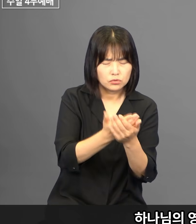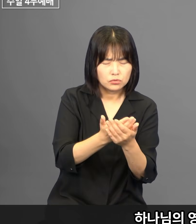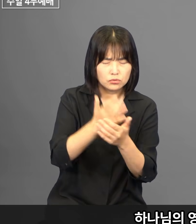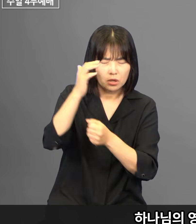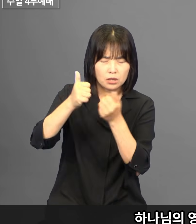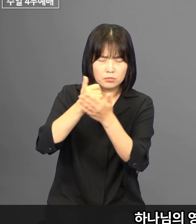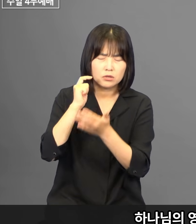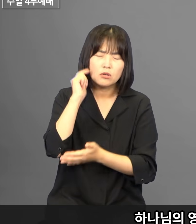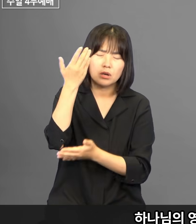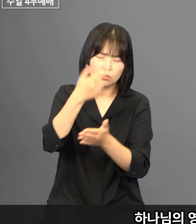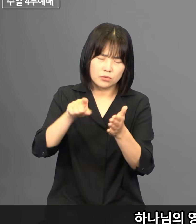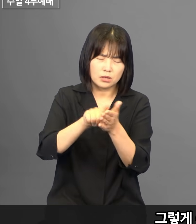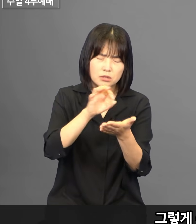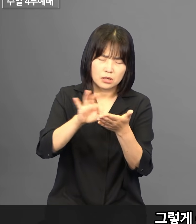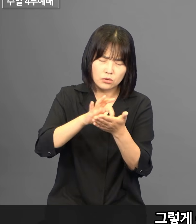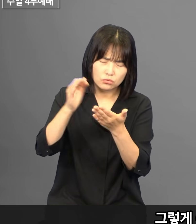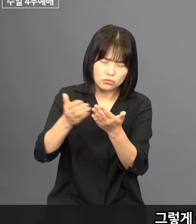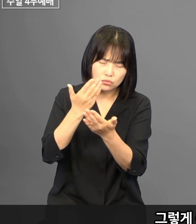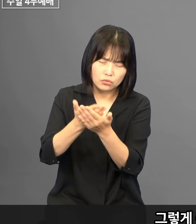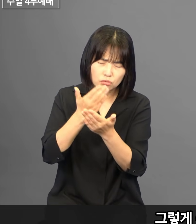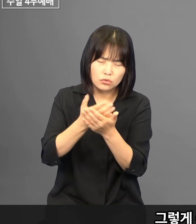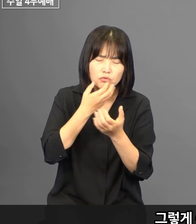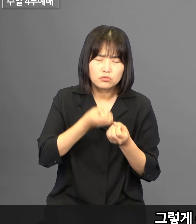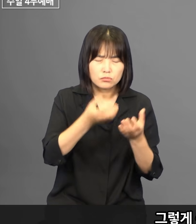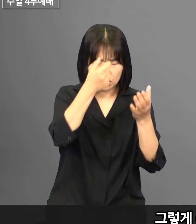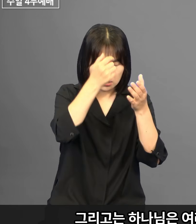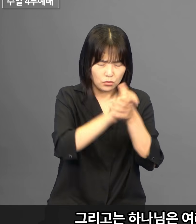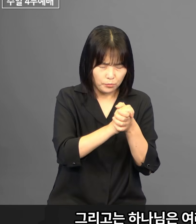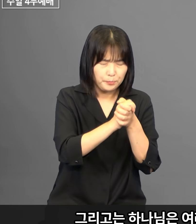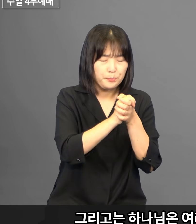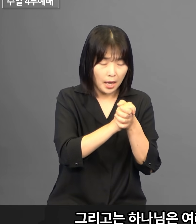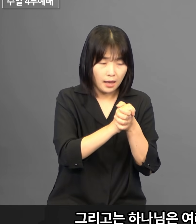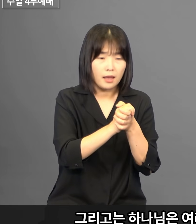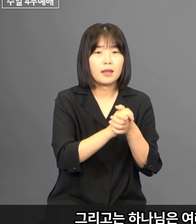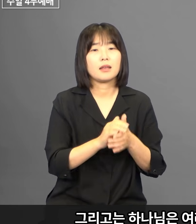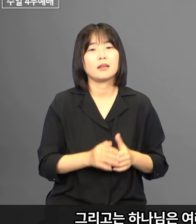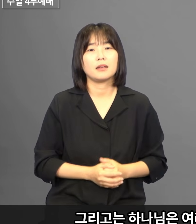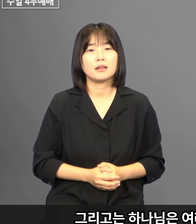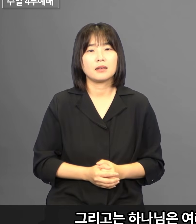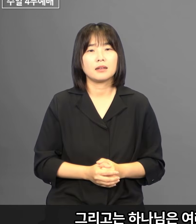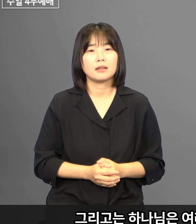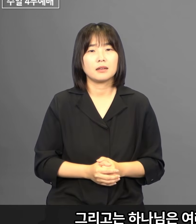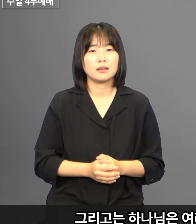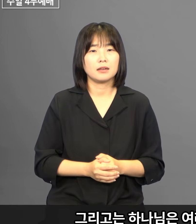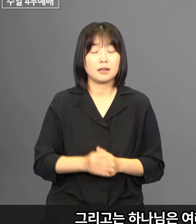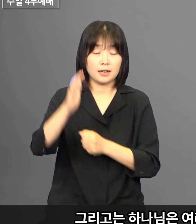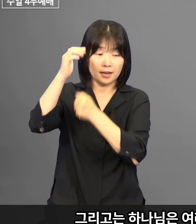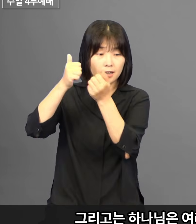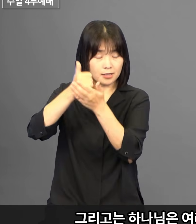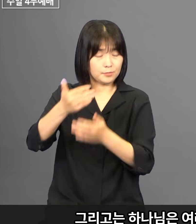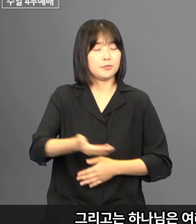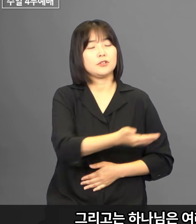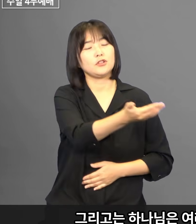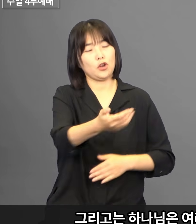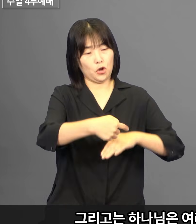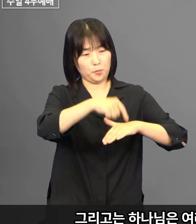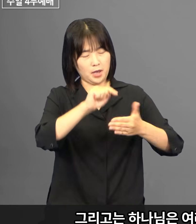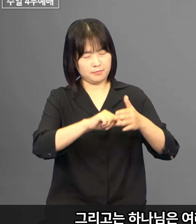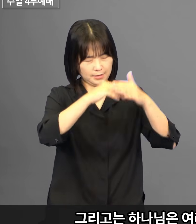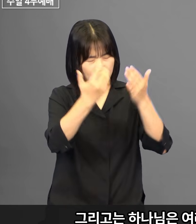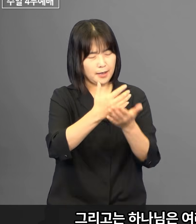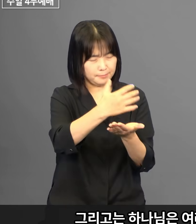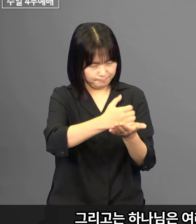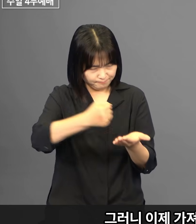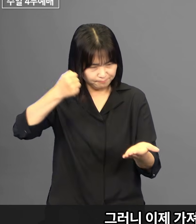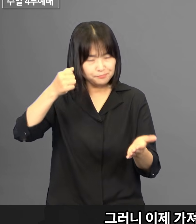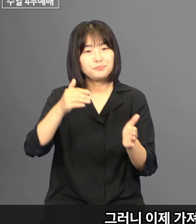위해 쓰십시오. 그렇게 축복기도 하고는 그리고는 하나님은 여러분의 마음을 다